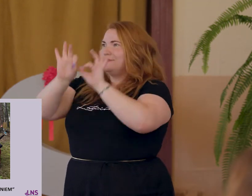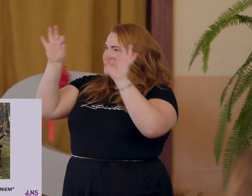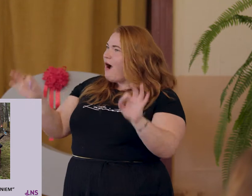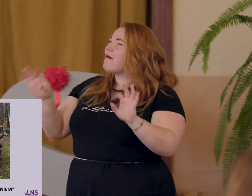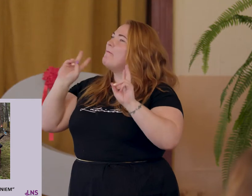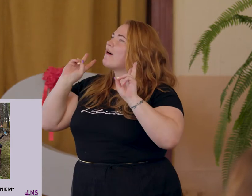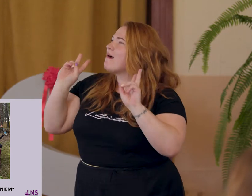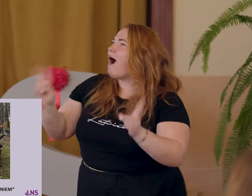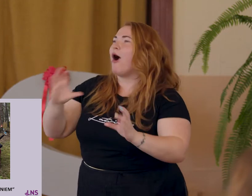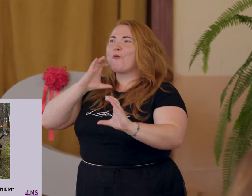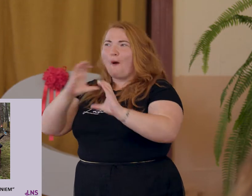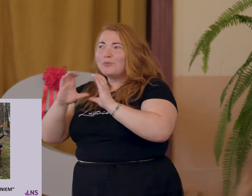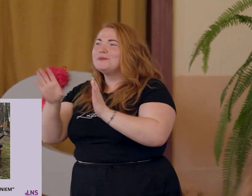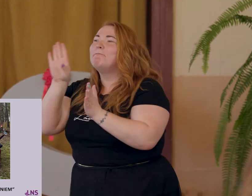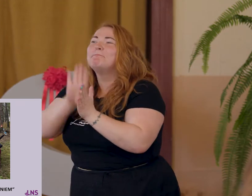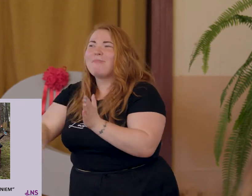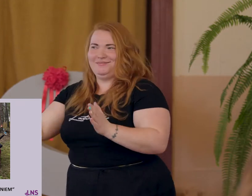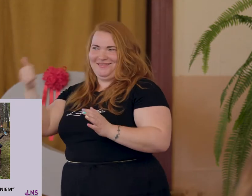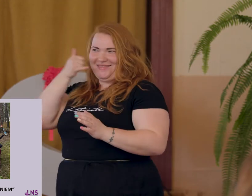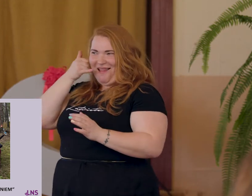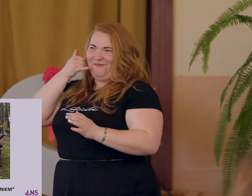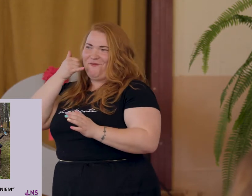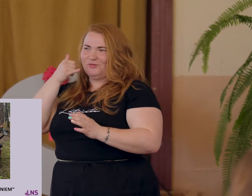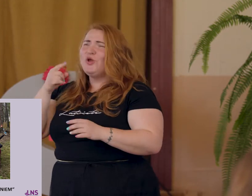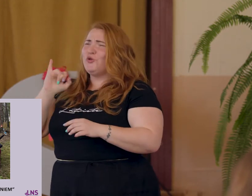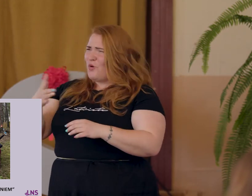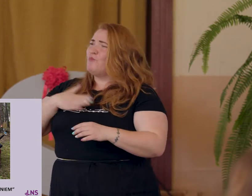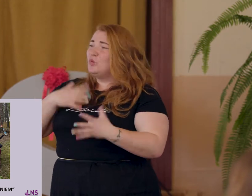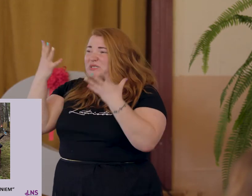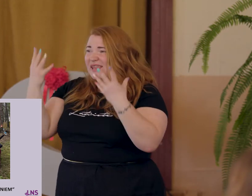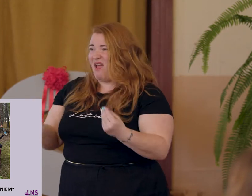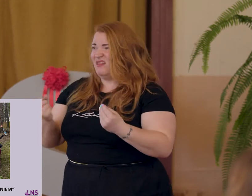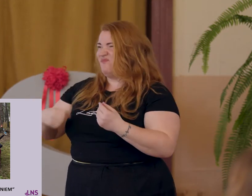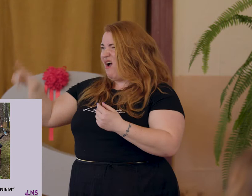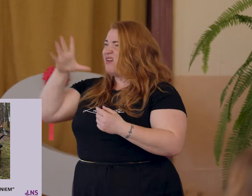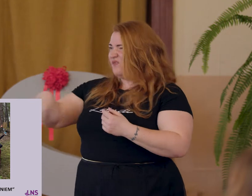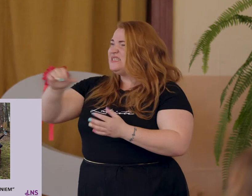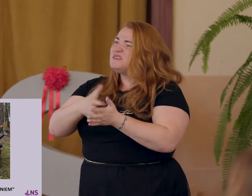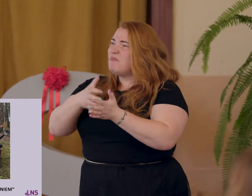Un tad mēs sākām pārgājot, kā komunikācija bez telefoniem. Protams, pirmā